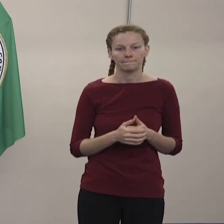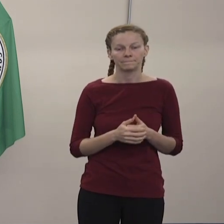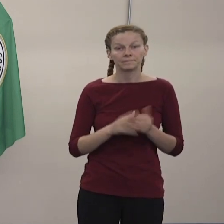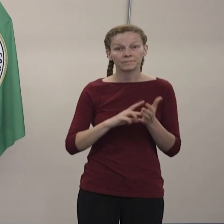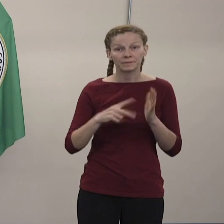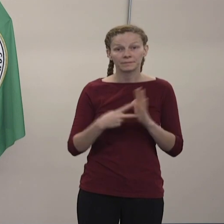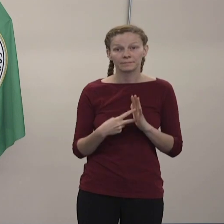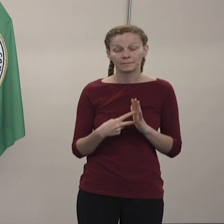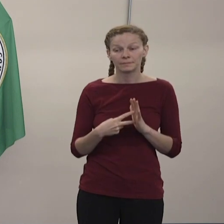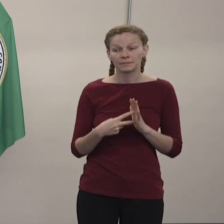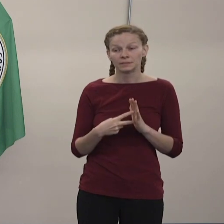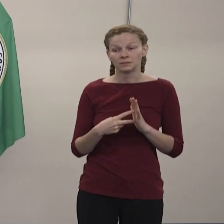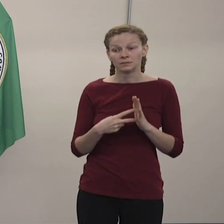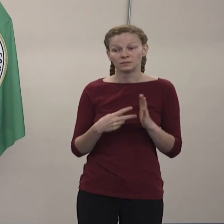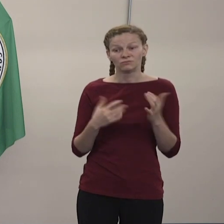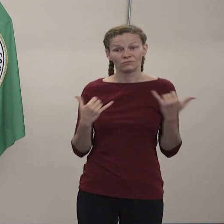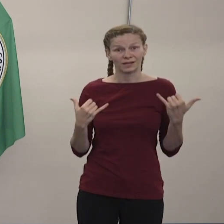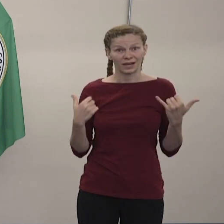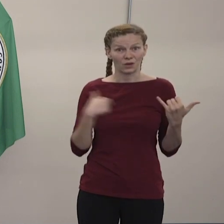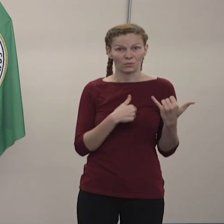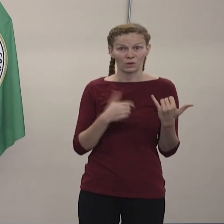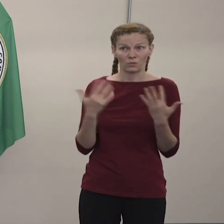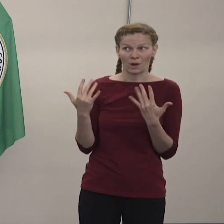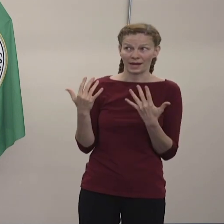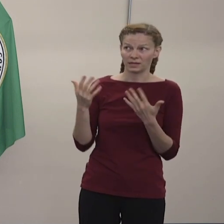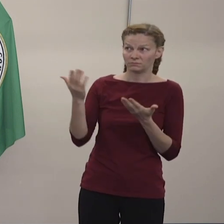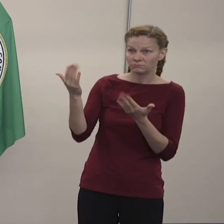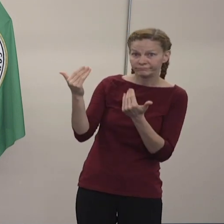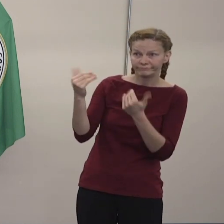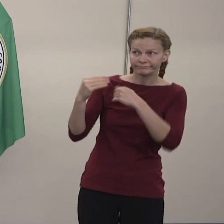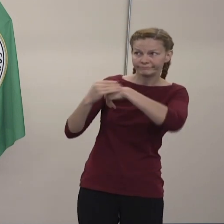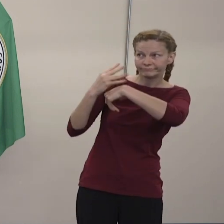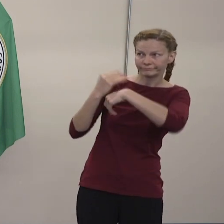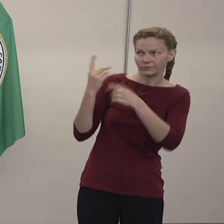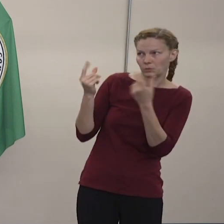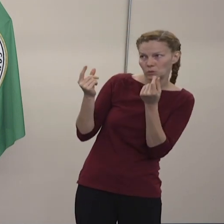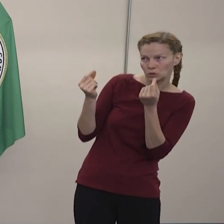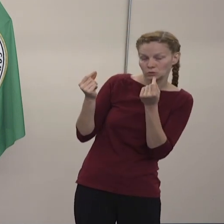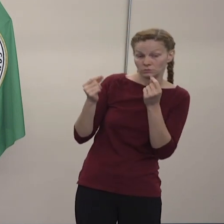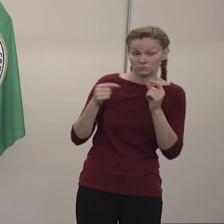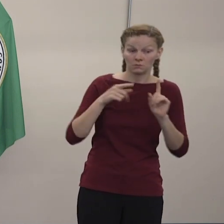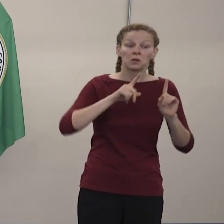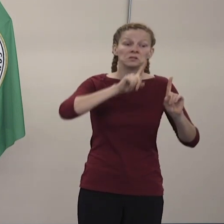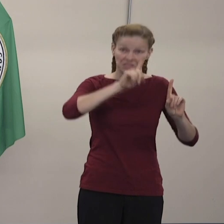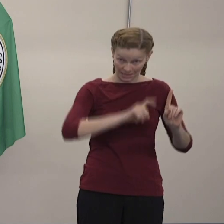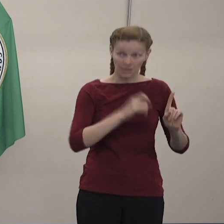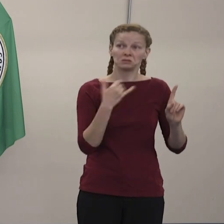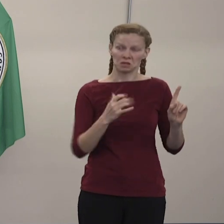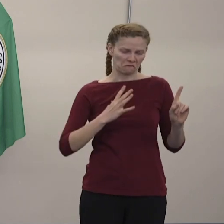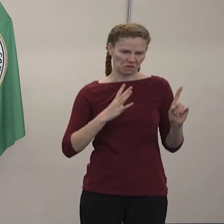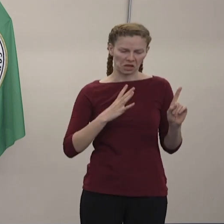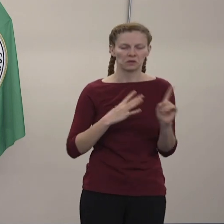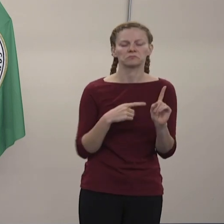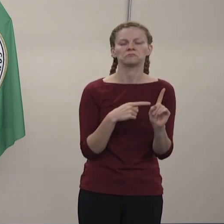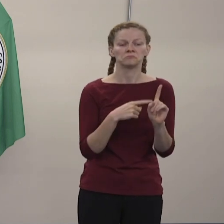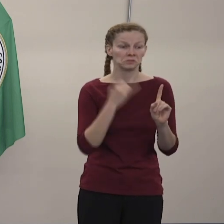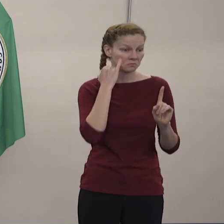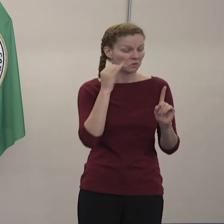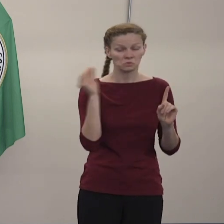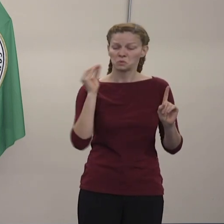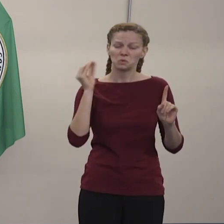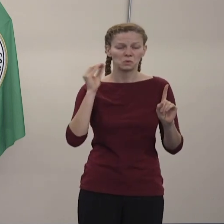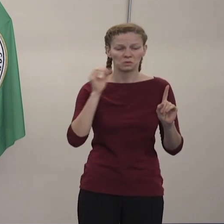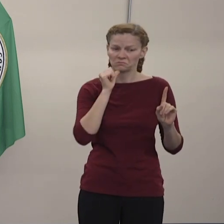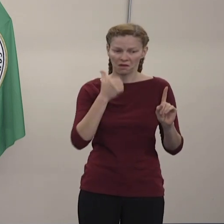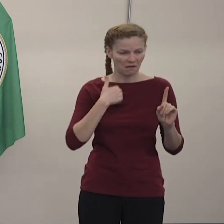momento estamos esperando más pautas de cómo podemos volver a hacerle las